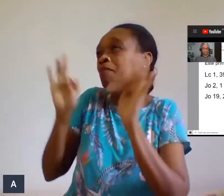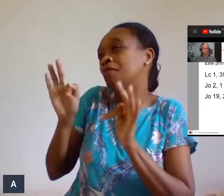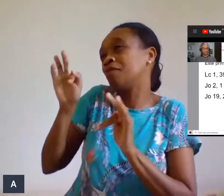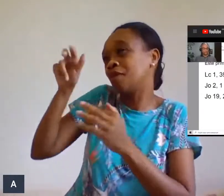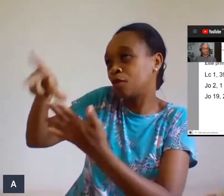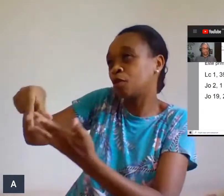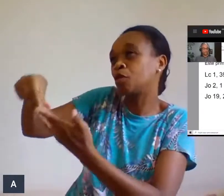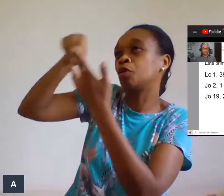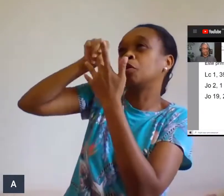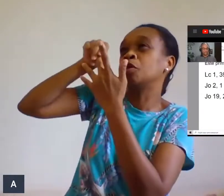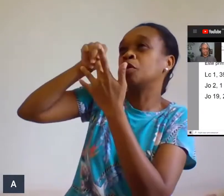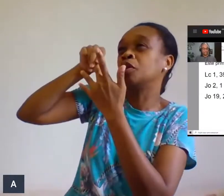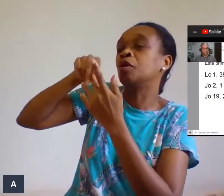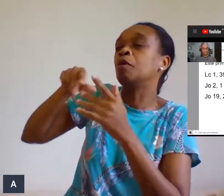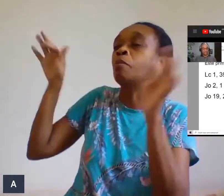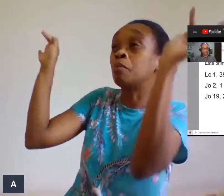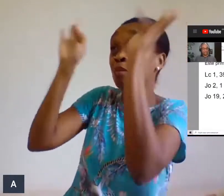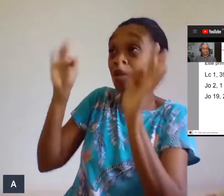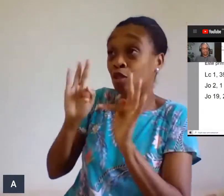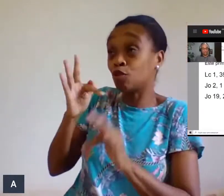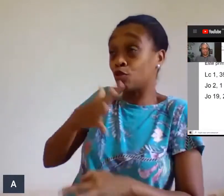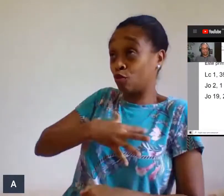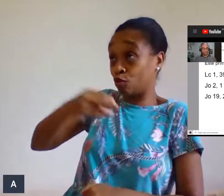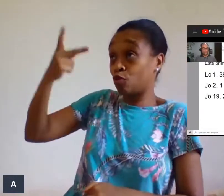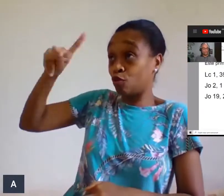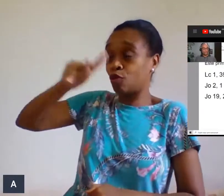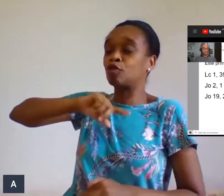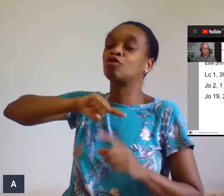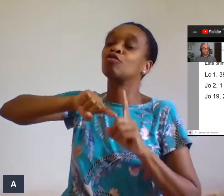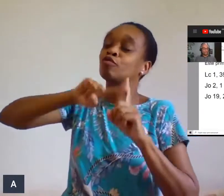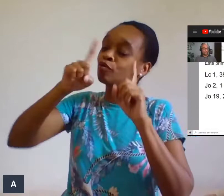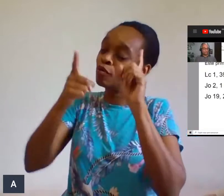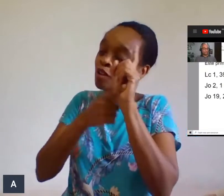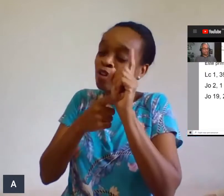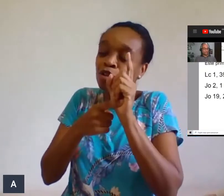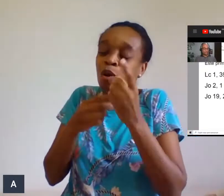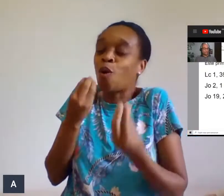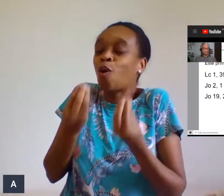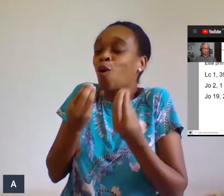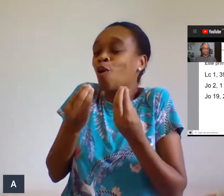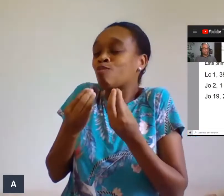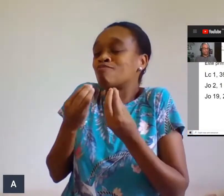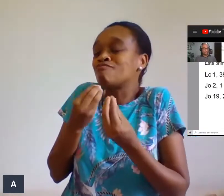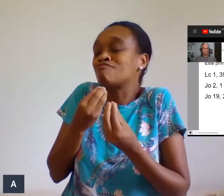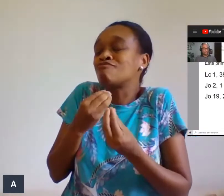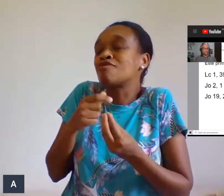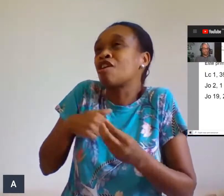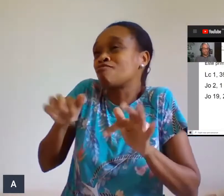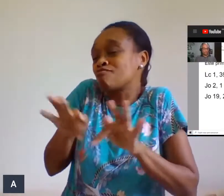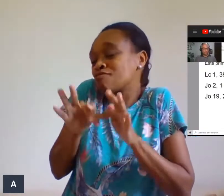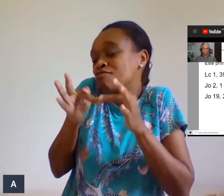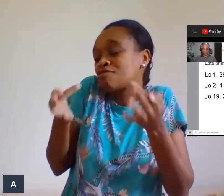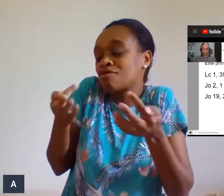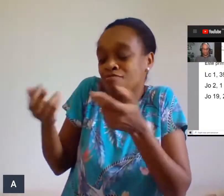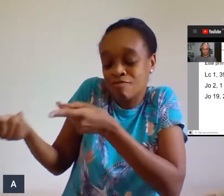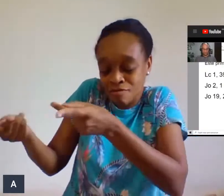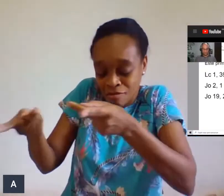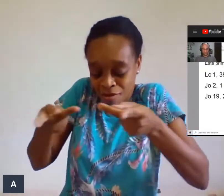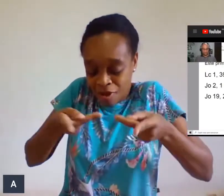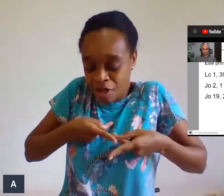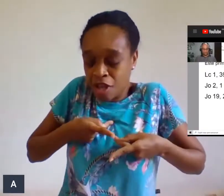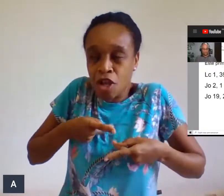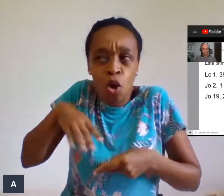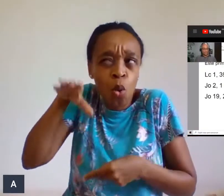Donde me vem que a mãe do meu Senhor me visite? pois quando a tua saudação chegou aos meus